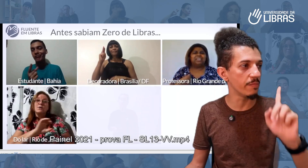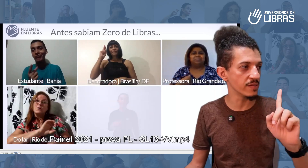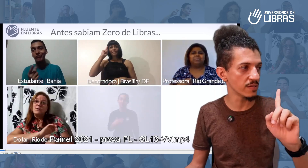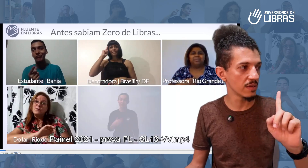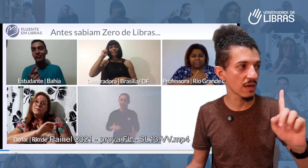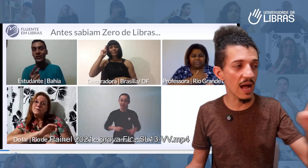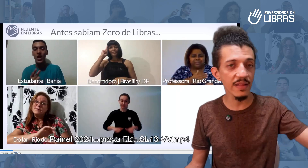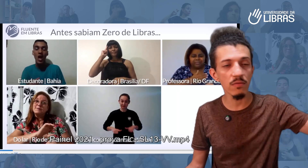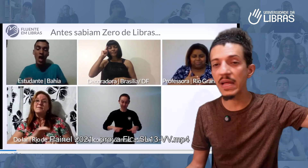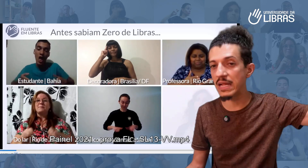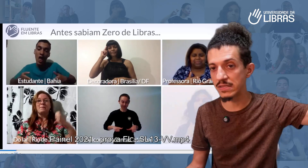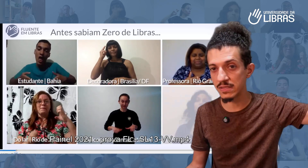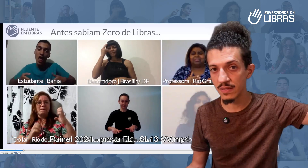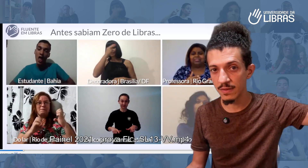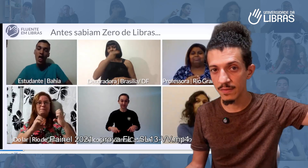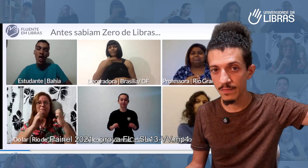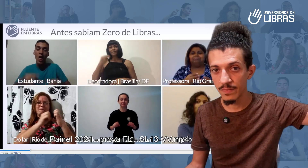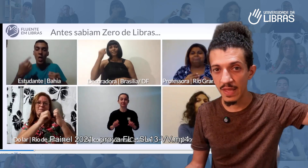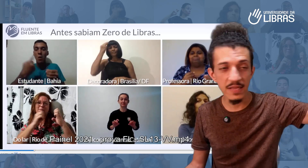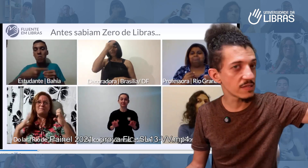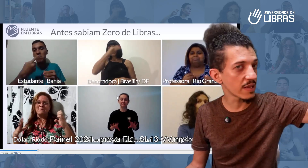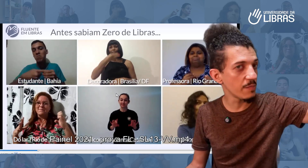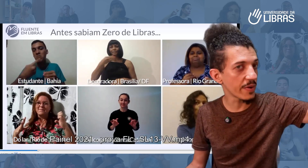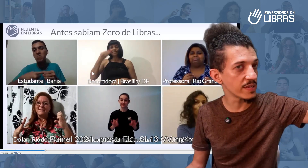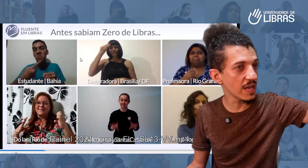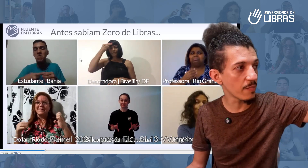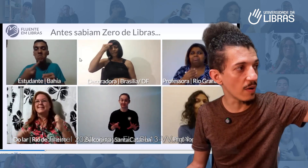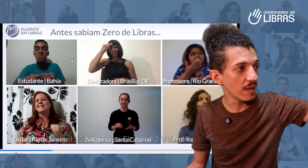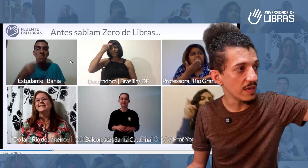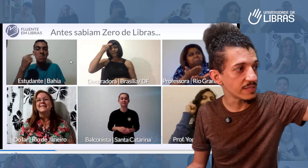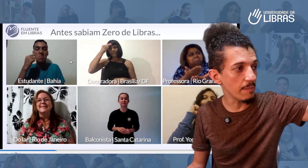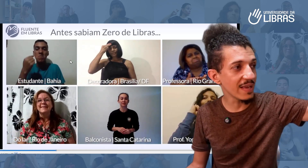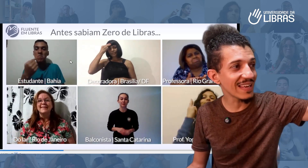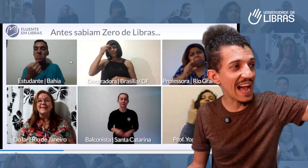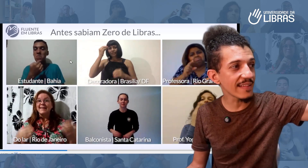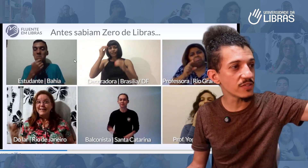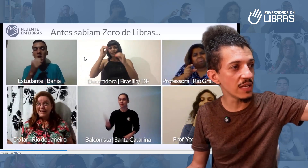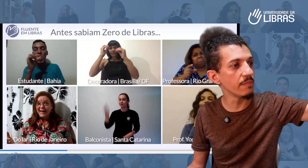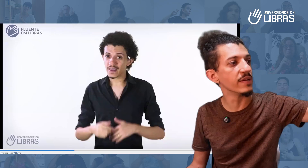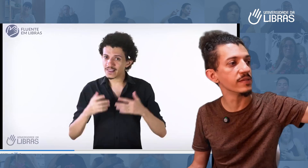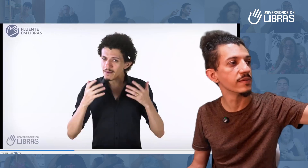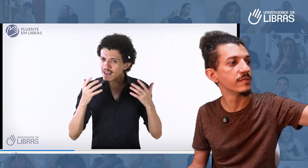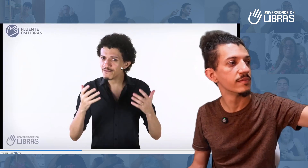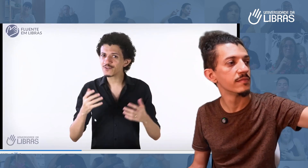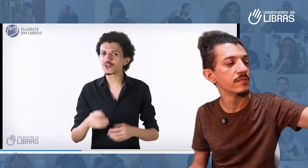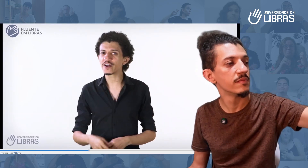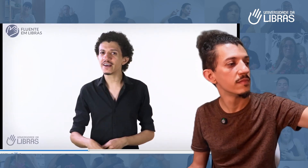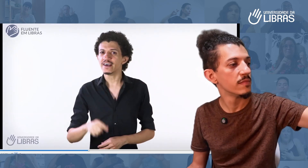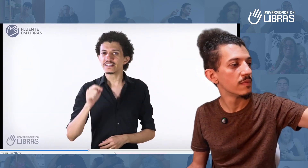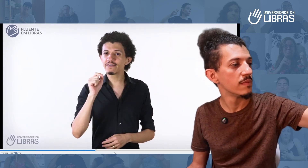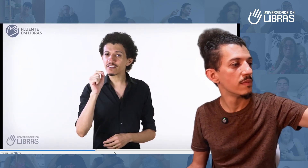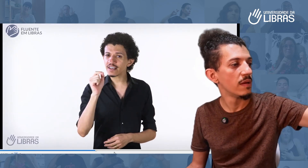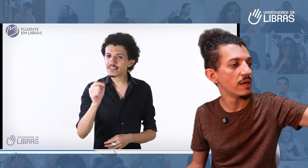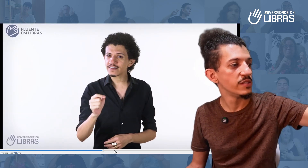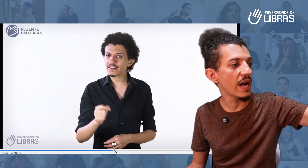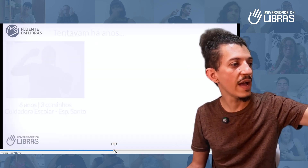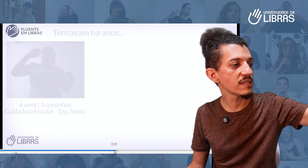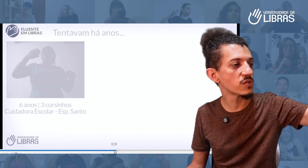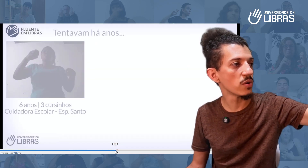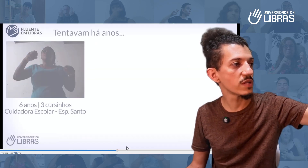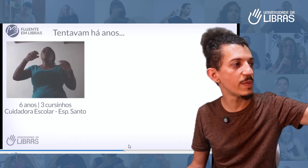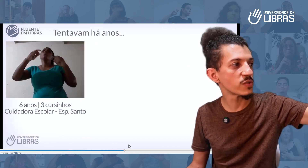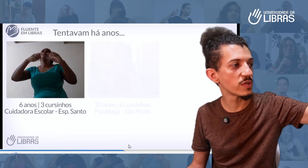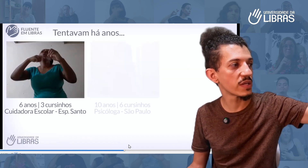na Libras. Cada um deles. Esses daqui, por exemplo, ó, sabia nada de Libras. Já